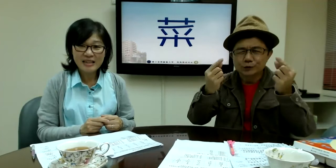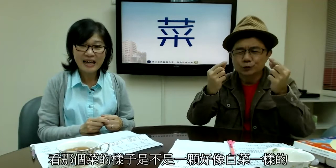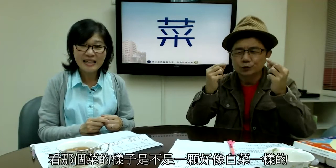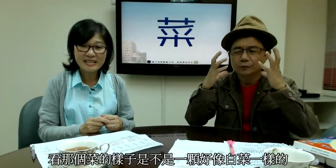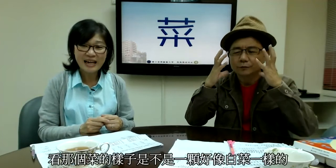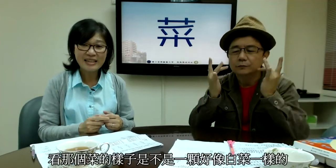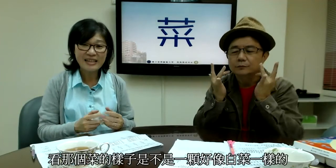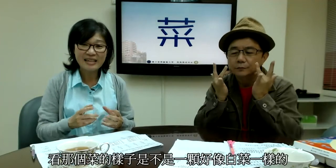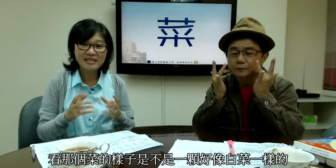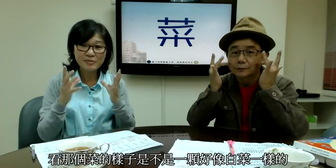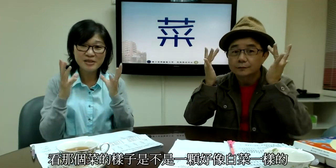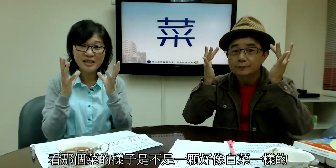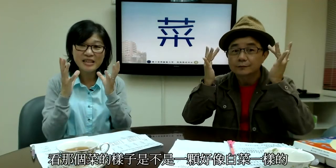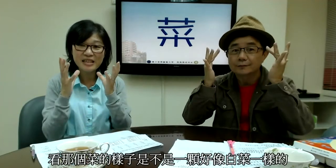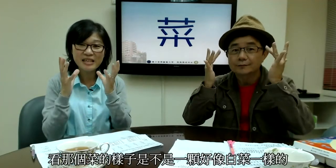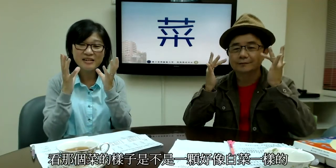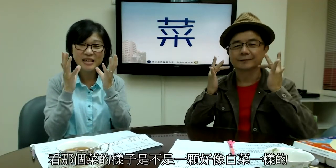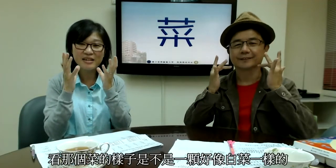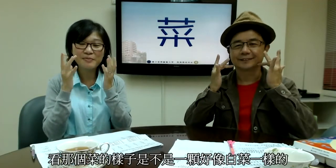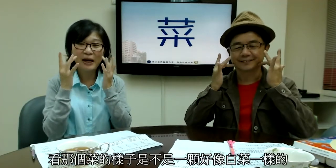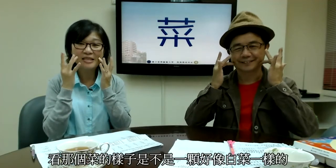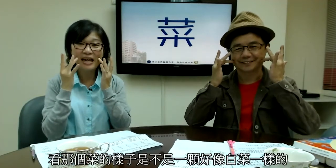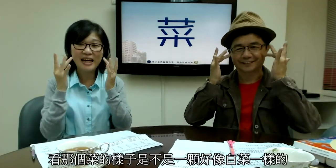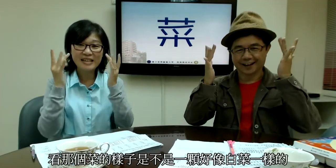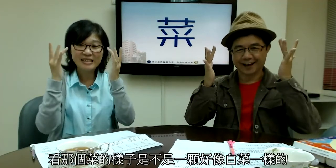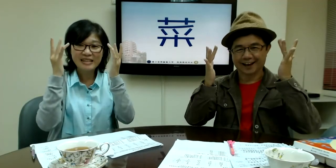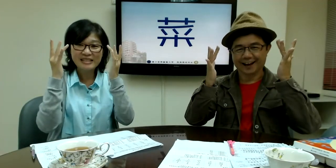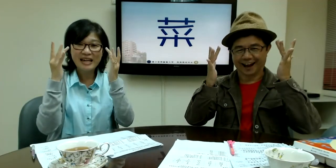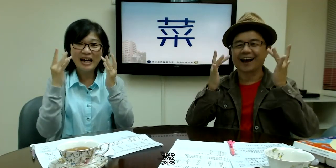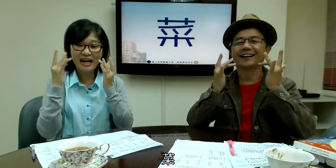看那个菜的样子是不是一颗好像白菜一样的菜，